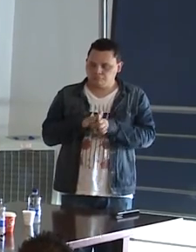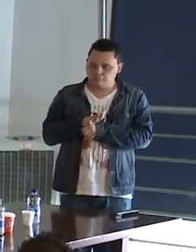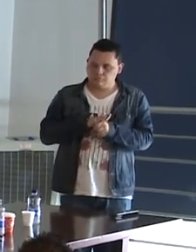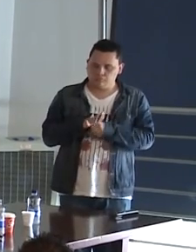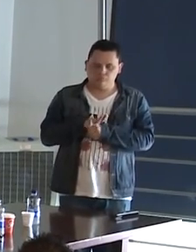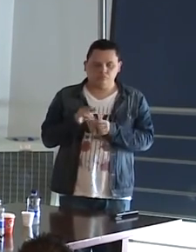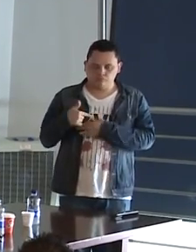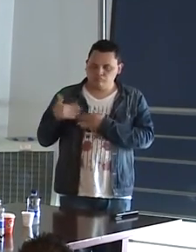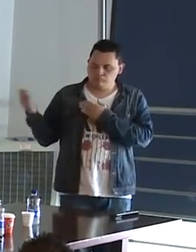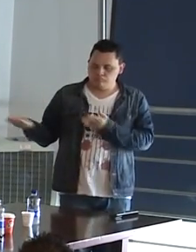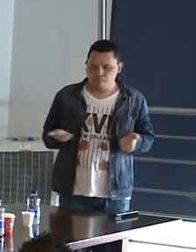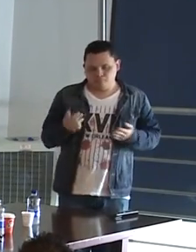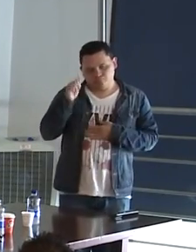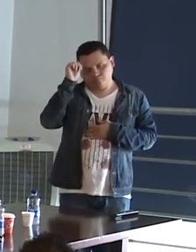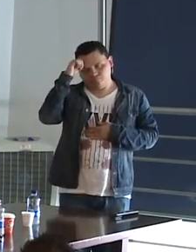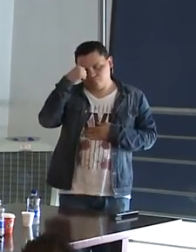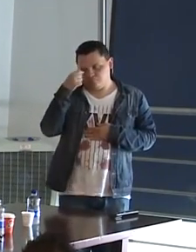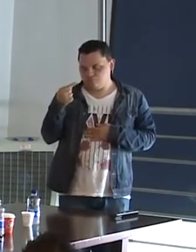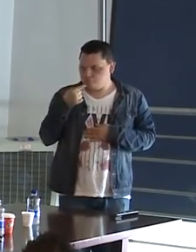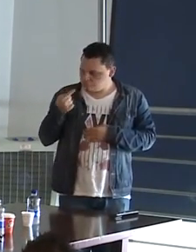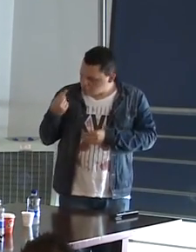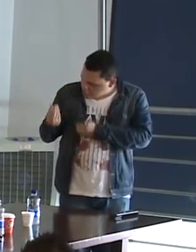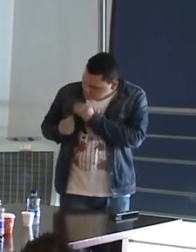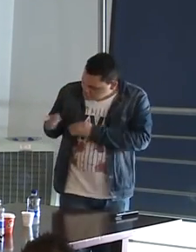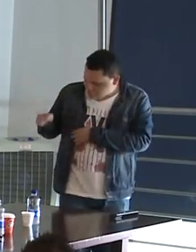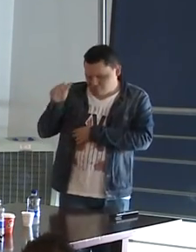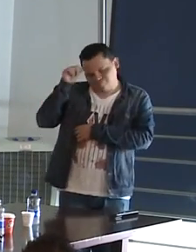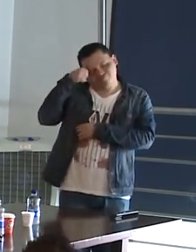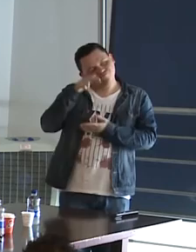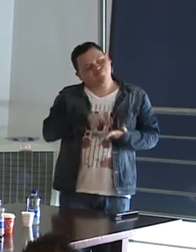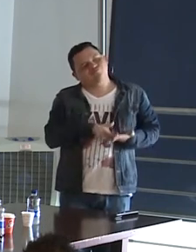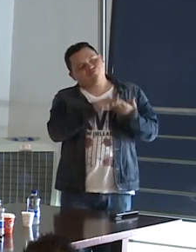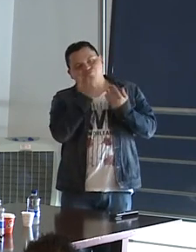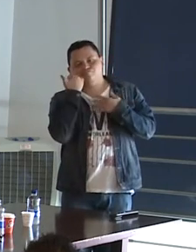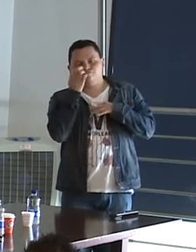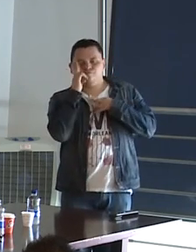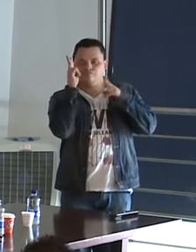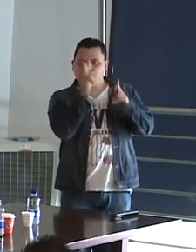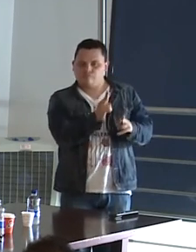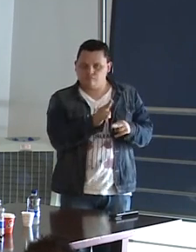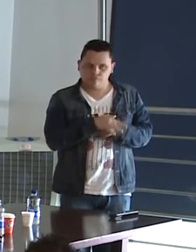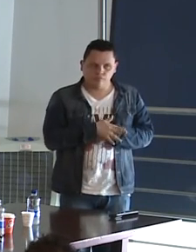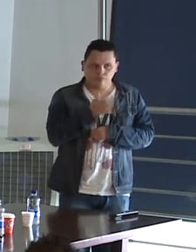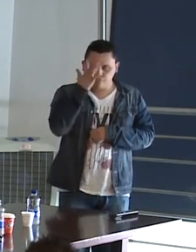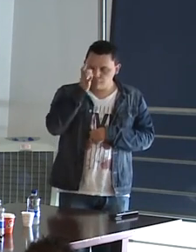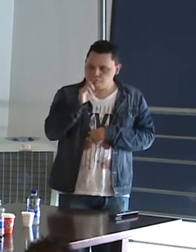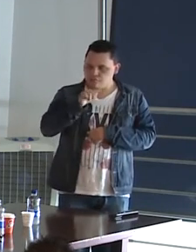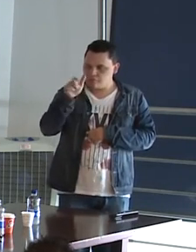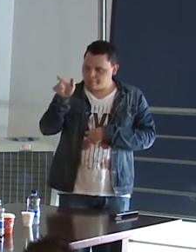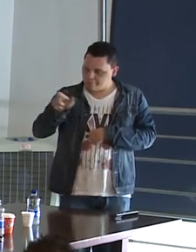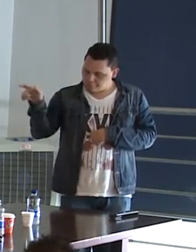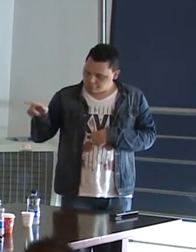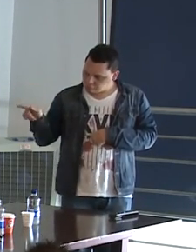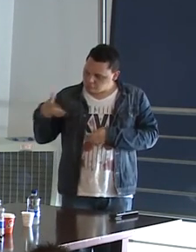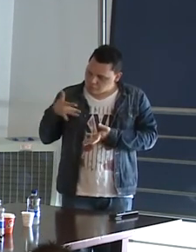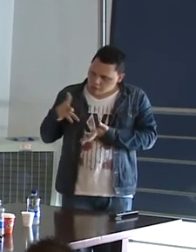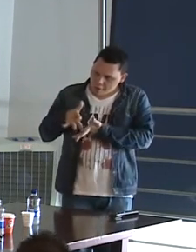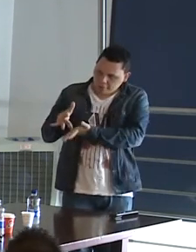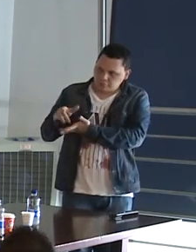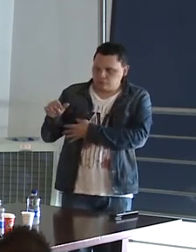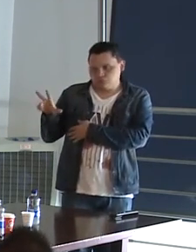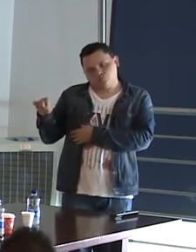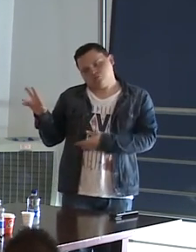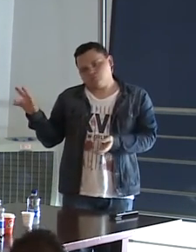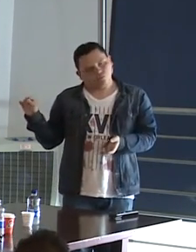de traer estos recuerdos, como tú lo haces, porque junto con las otras personas acá presentes, otras